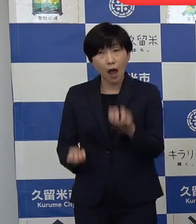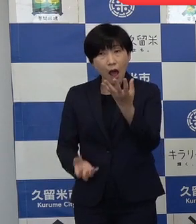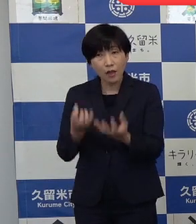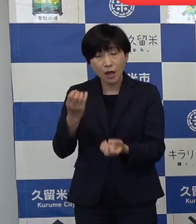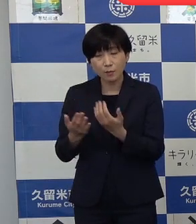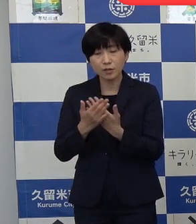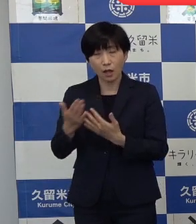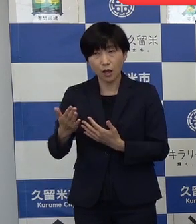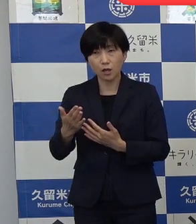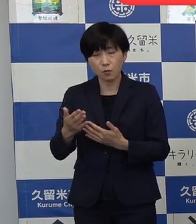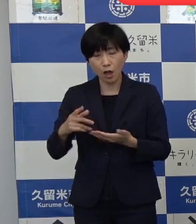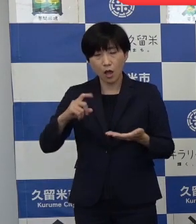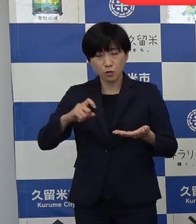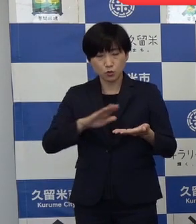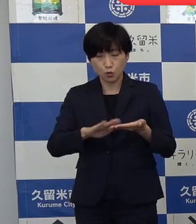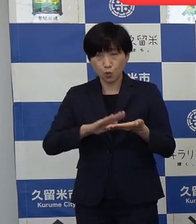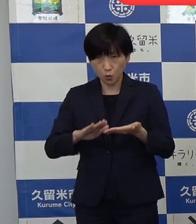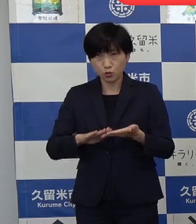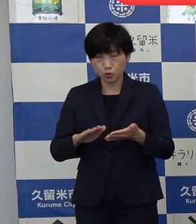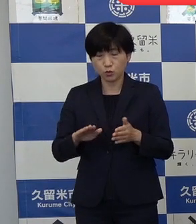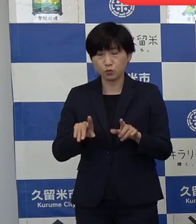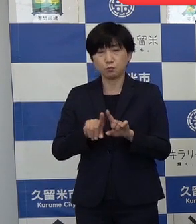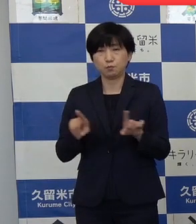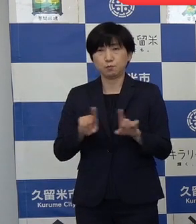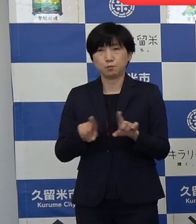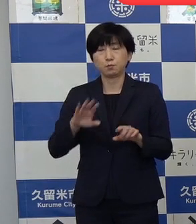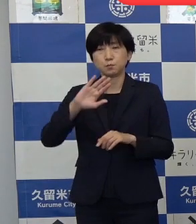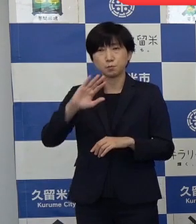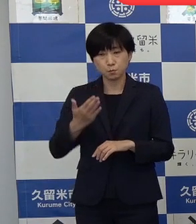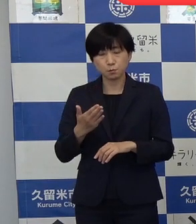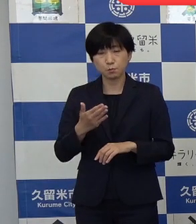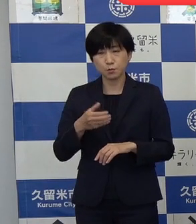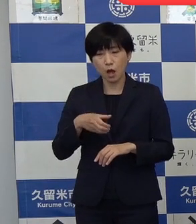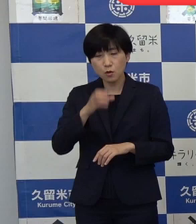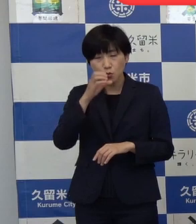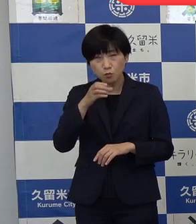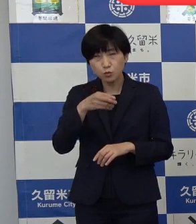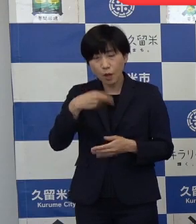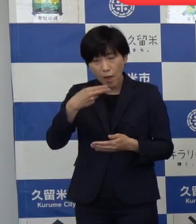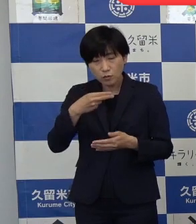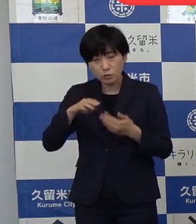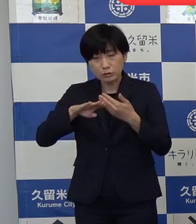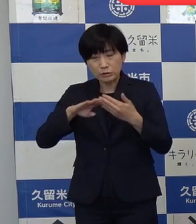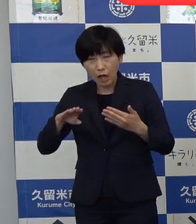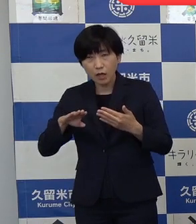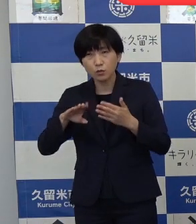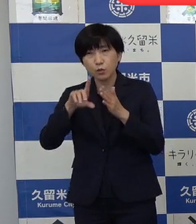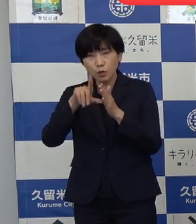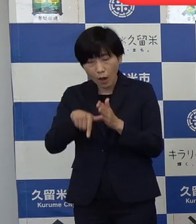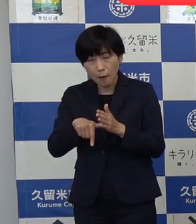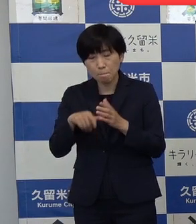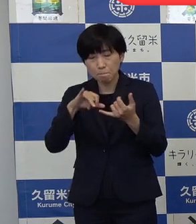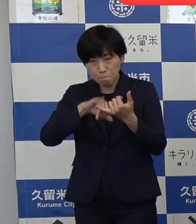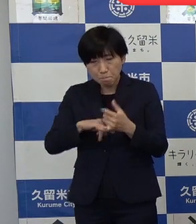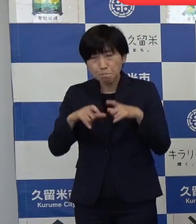が、手指消毒の徹底や飲料等以外のマスクの着